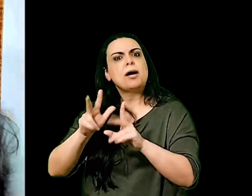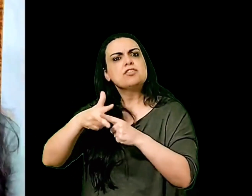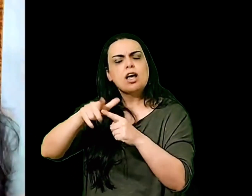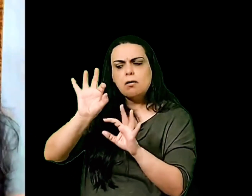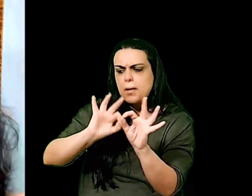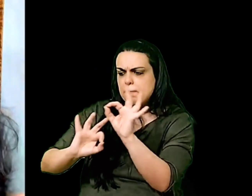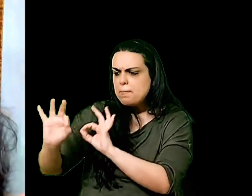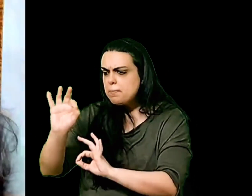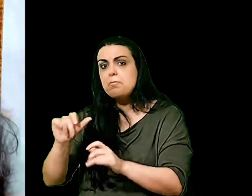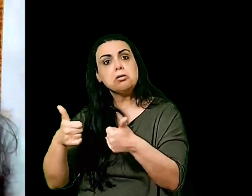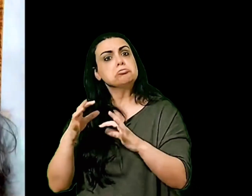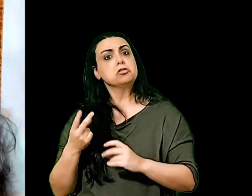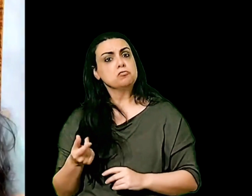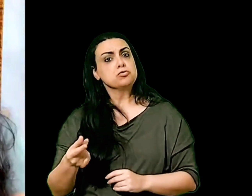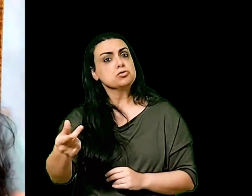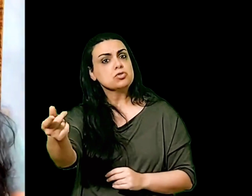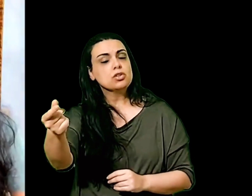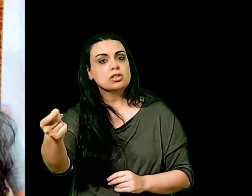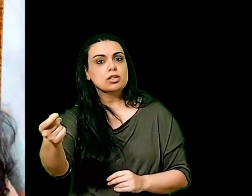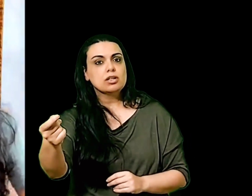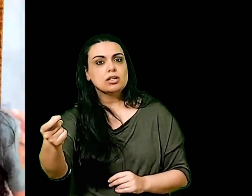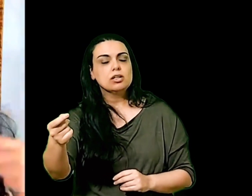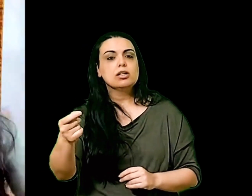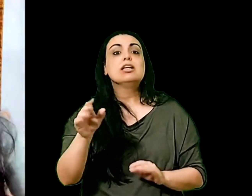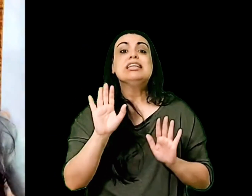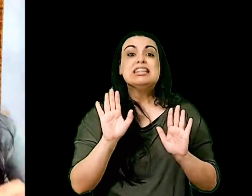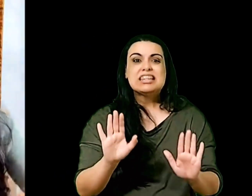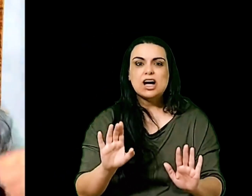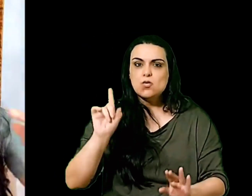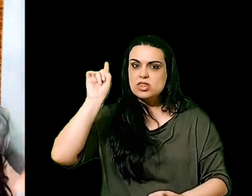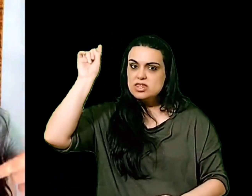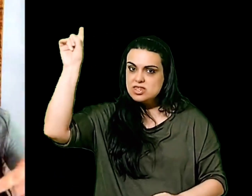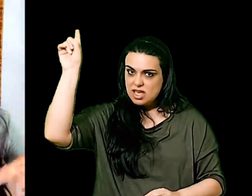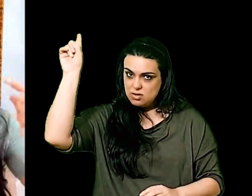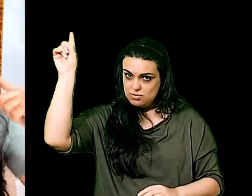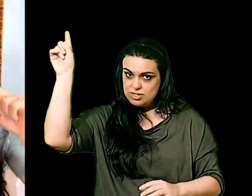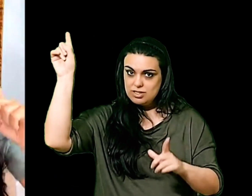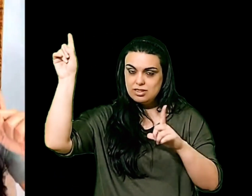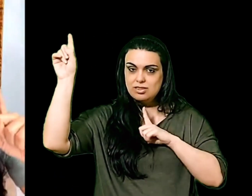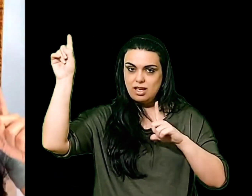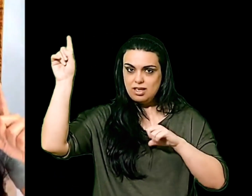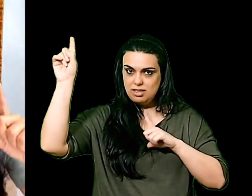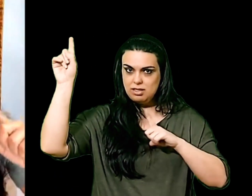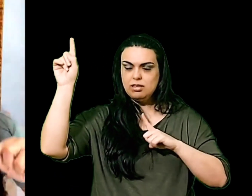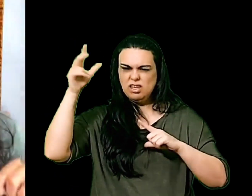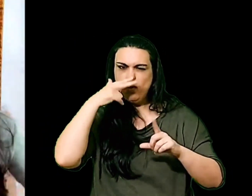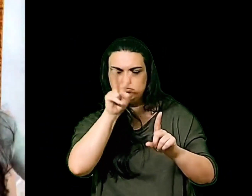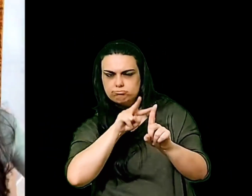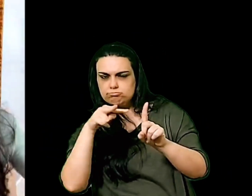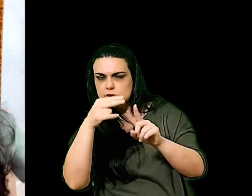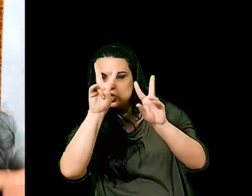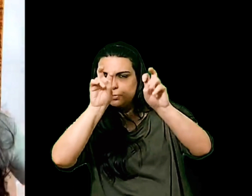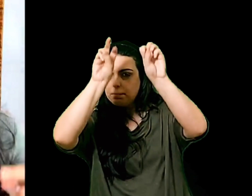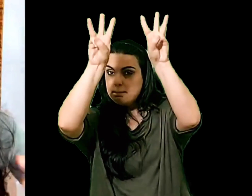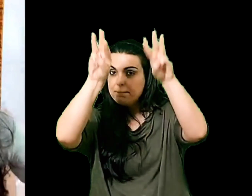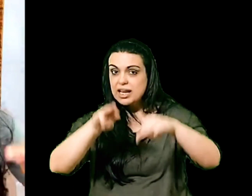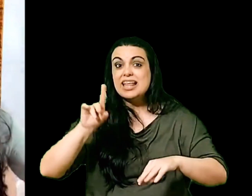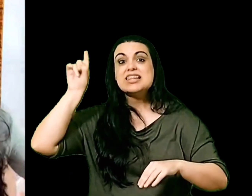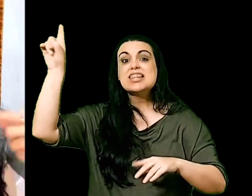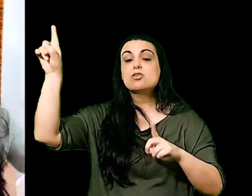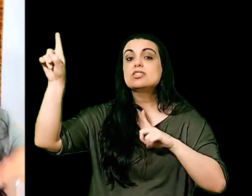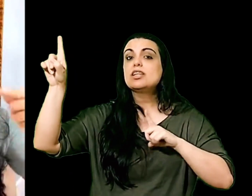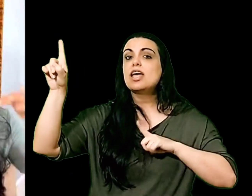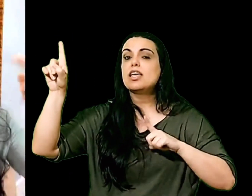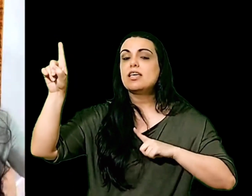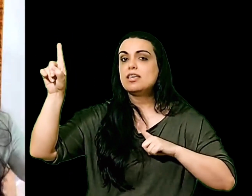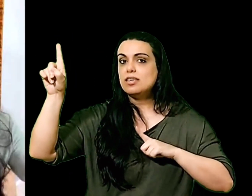assim comigo e eu quero falar isso aqui pra você, ó. Aquilo que Deus tem, sobre a perspectiva do maná, aquilo que Deus